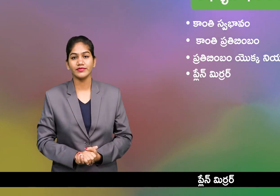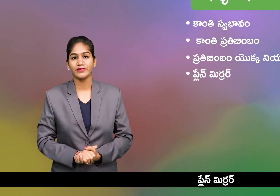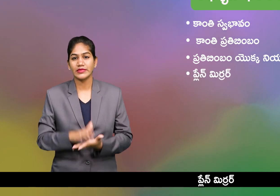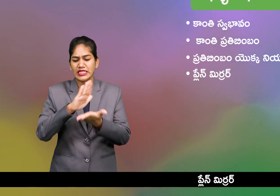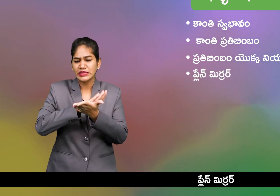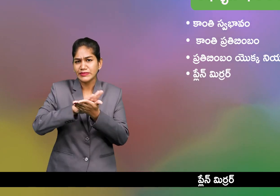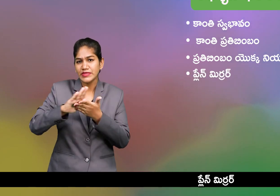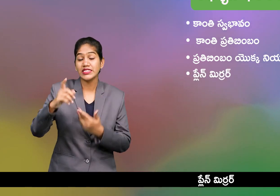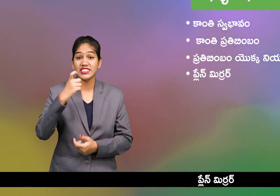ప్లేన్ మిర్రర్.